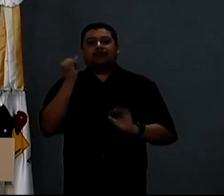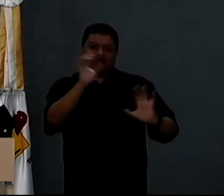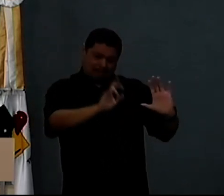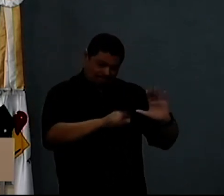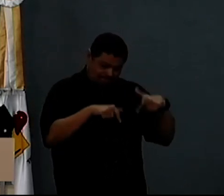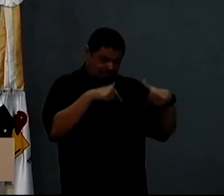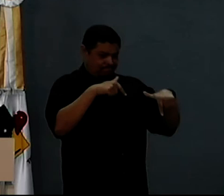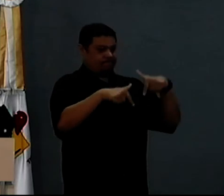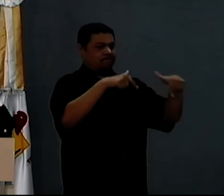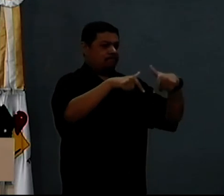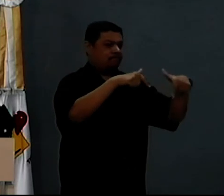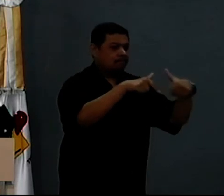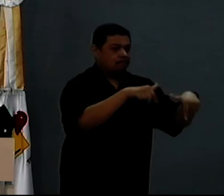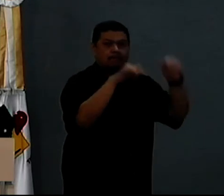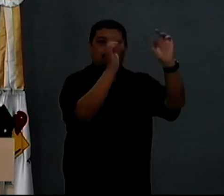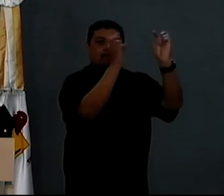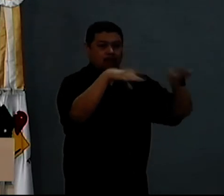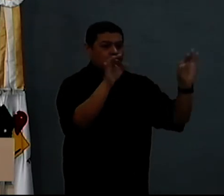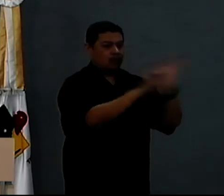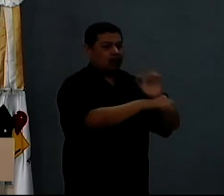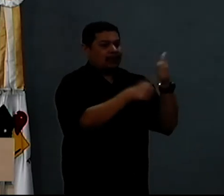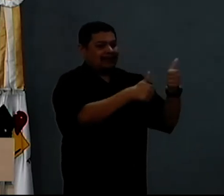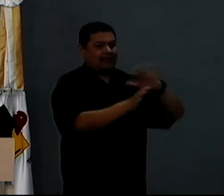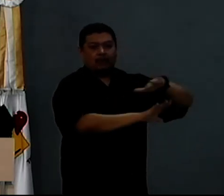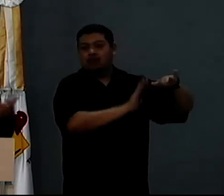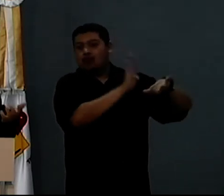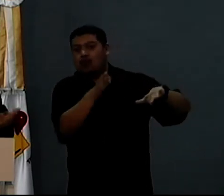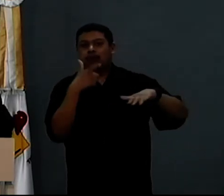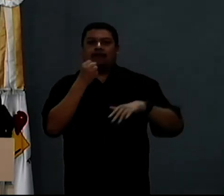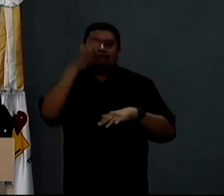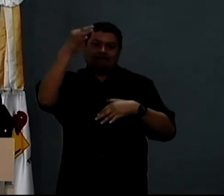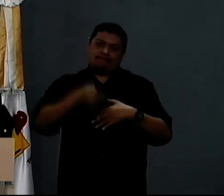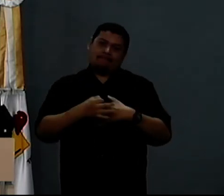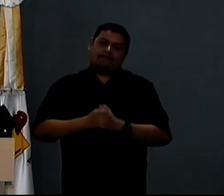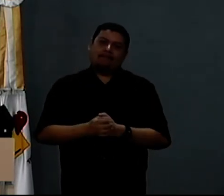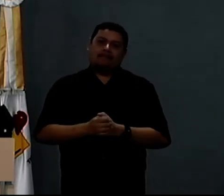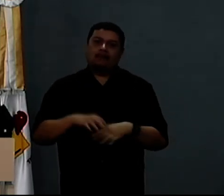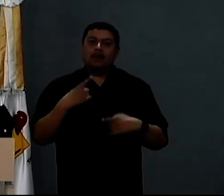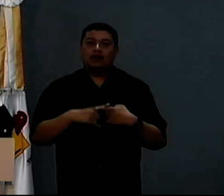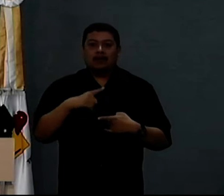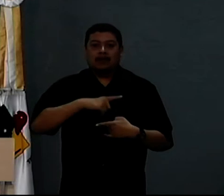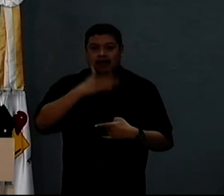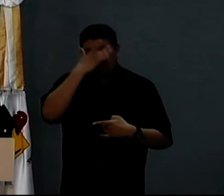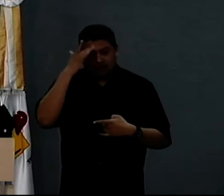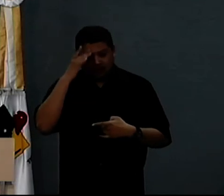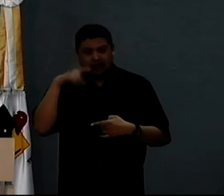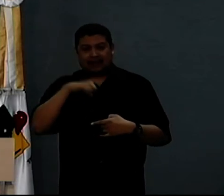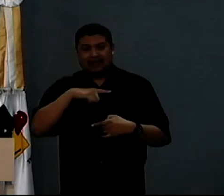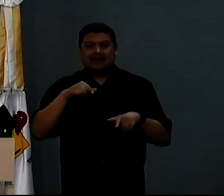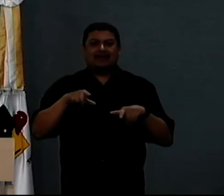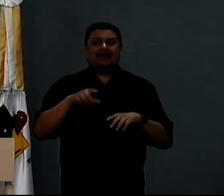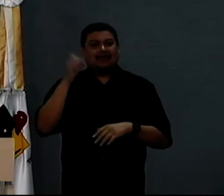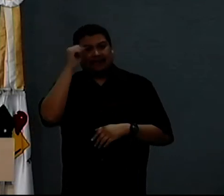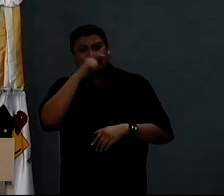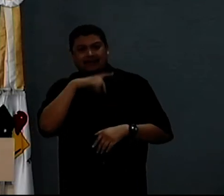simplesmente está lá abandonado de qualquer maneira, mas não está tendo condições de alguns moradores até sequer morar lá, porque o pó é muito, é buraco para